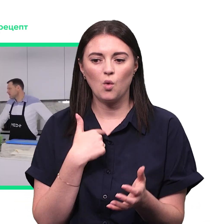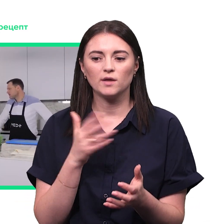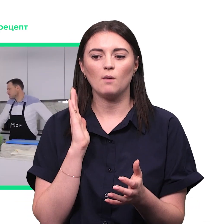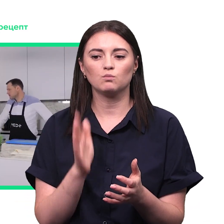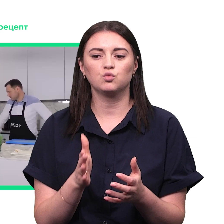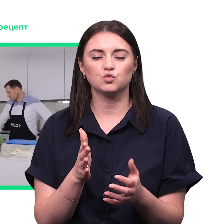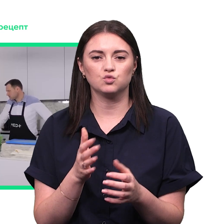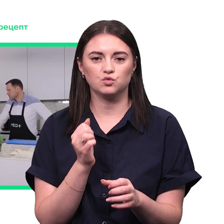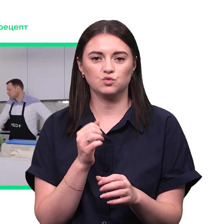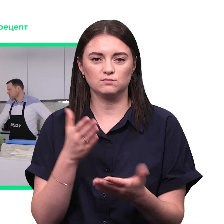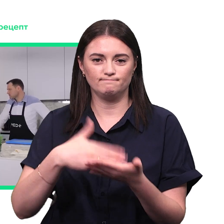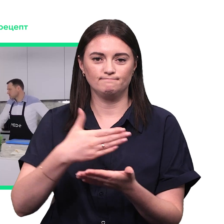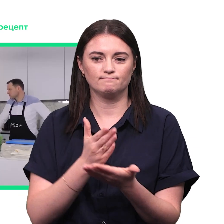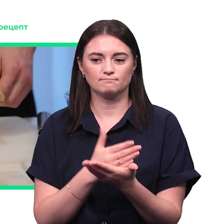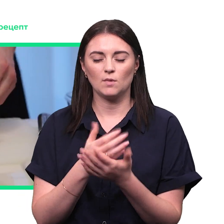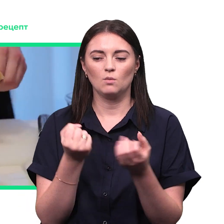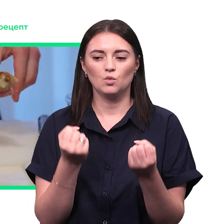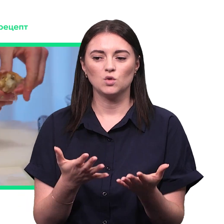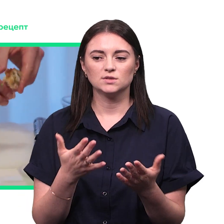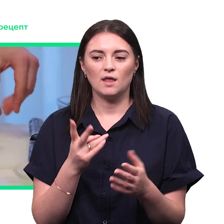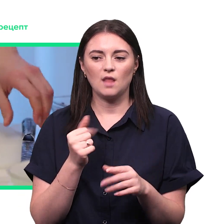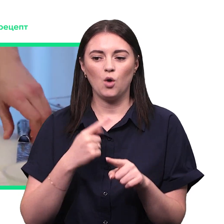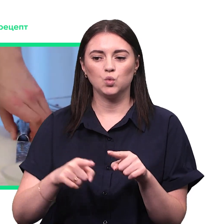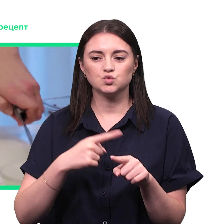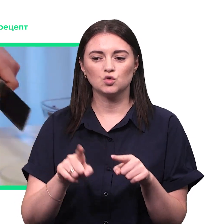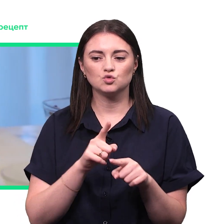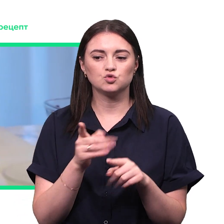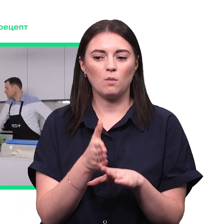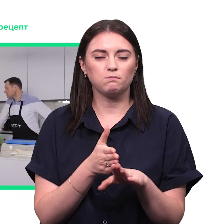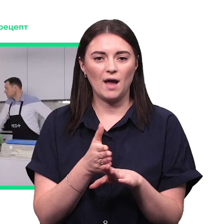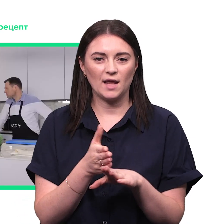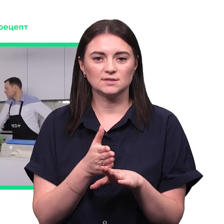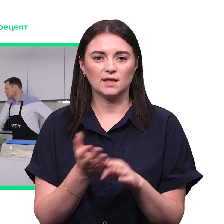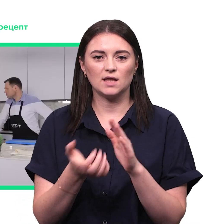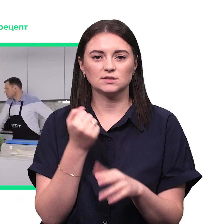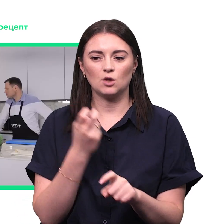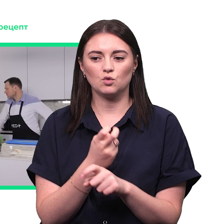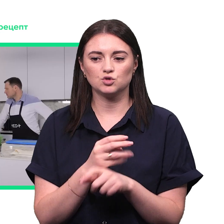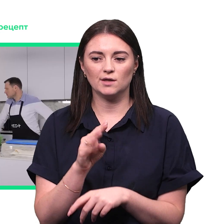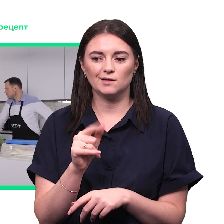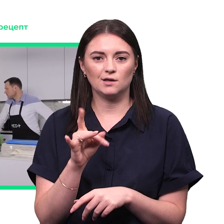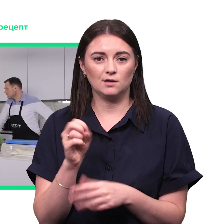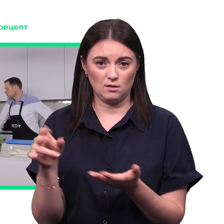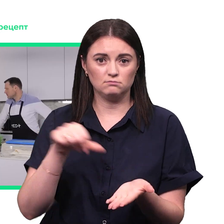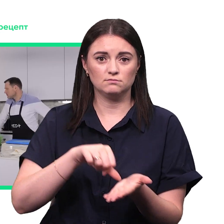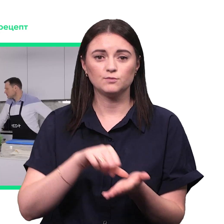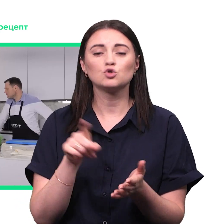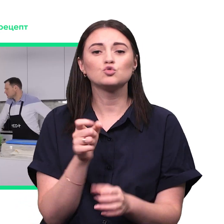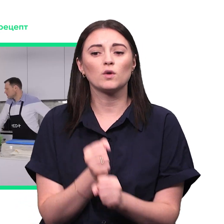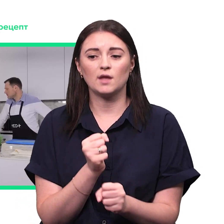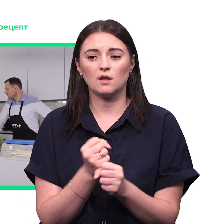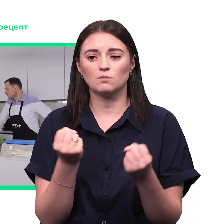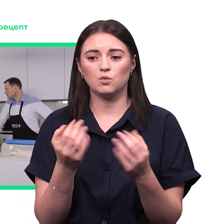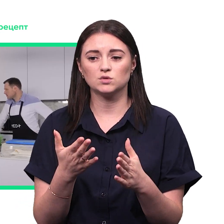его разделывать просто на кусочки, чтобы порезать, достанем косточку. Тигран, присоединишься? Да. Что делать?